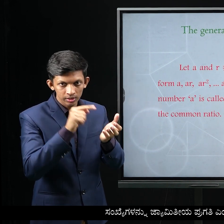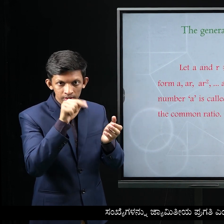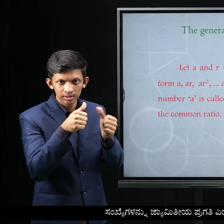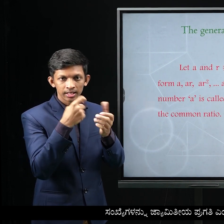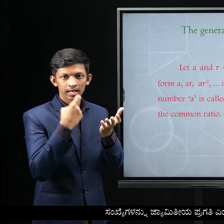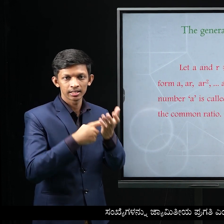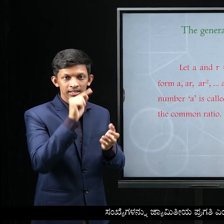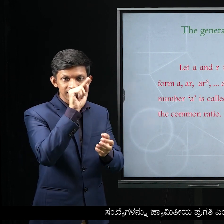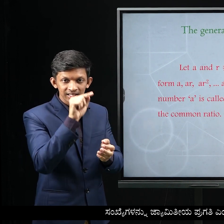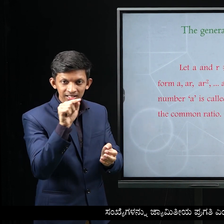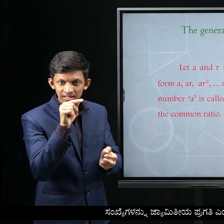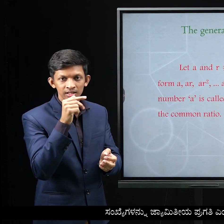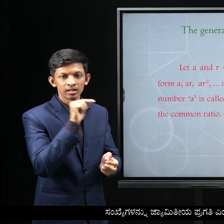ar2 arn-1